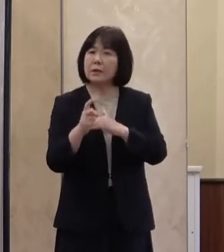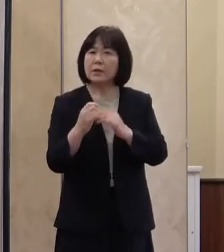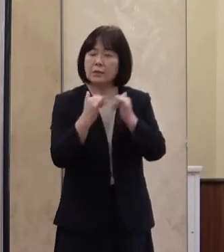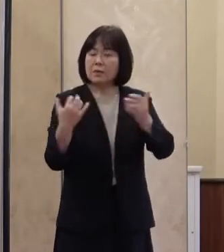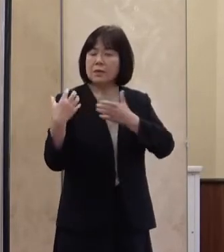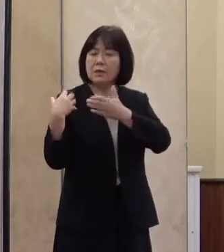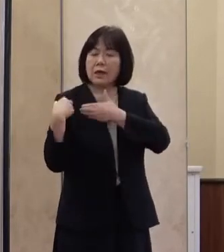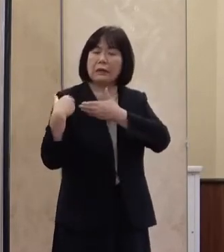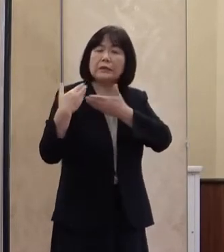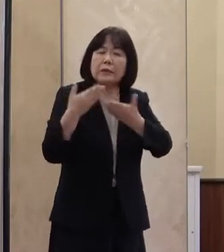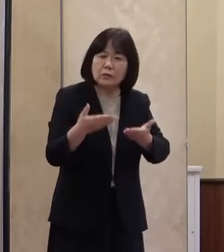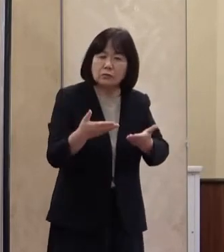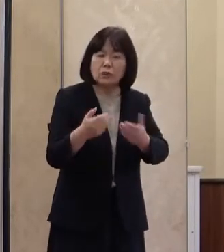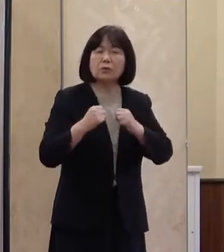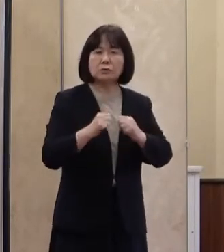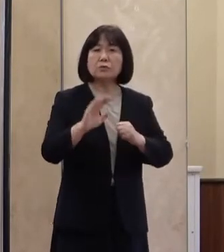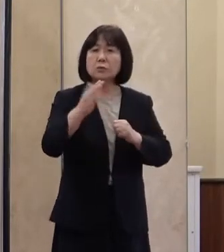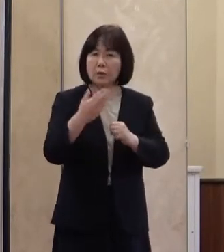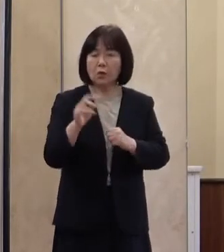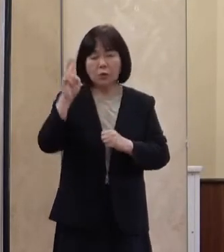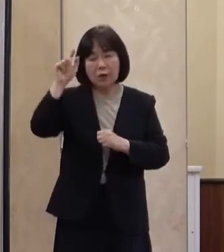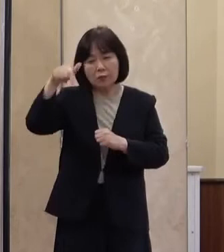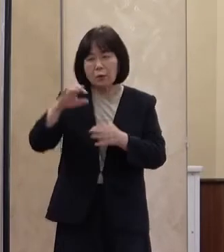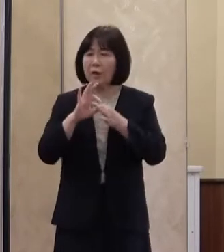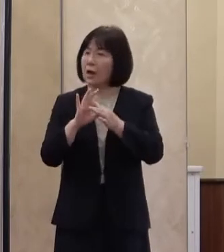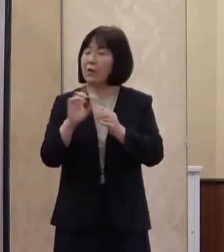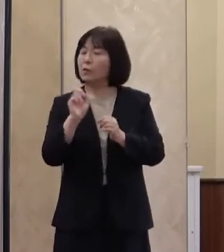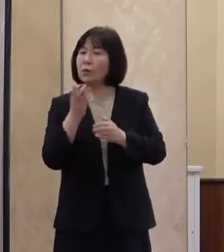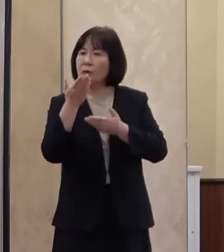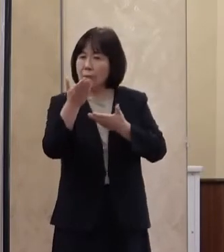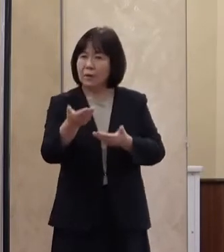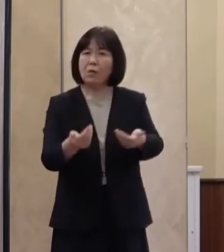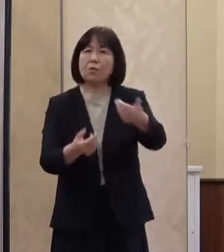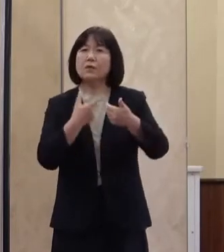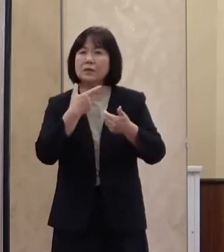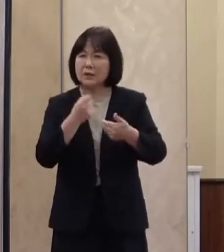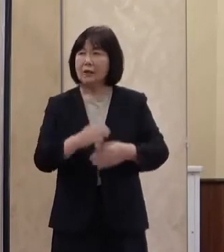ども、府としてどう関わっていきたいのかというのをお願いします。